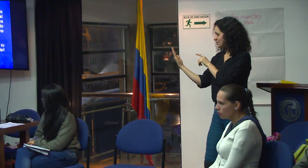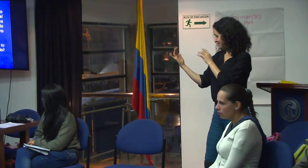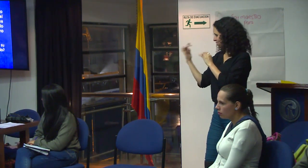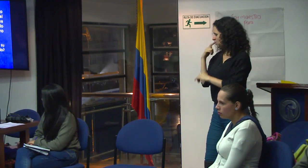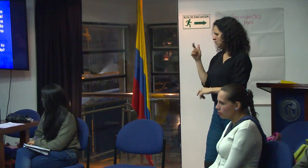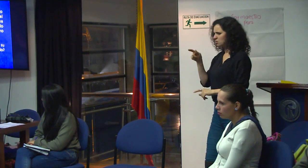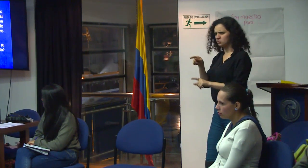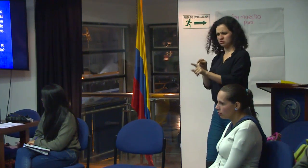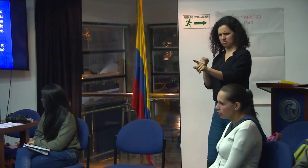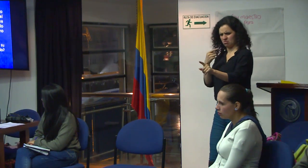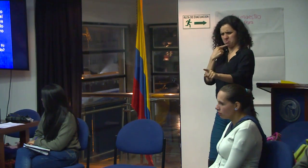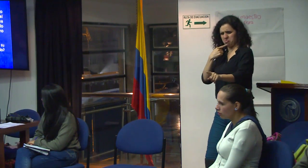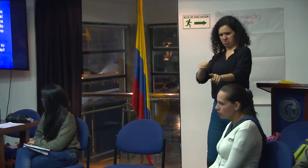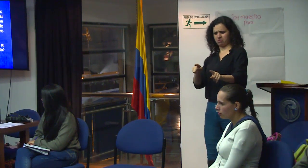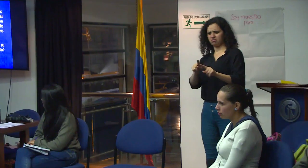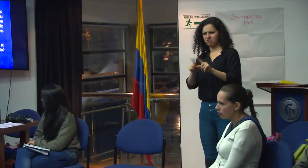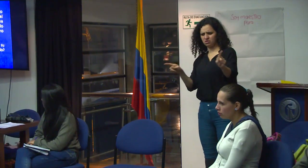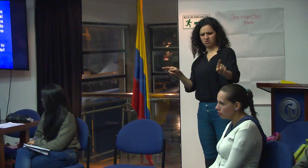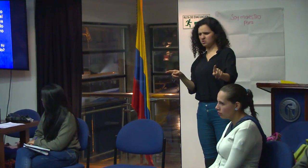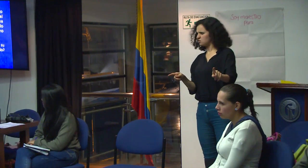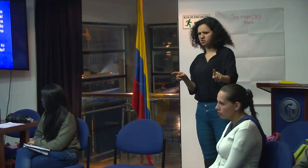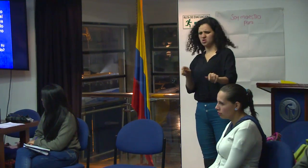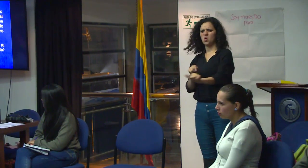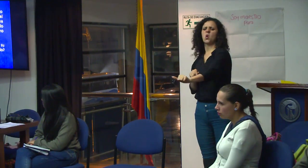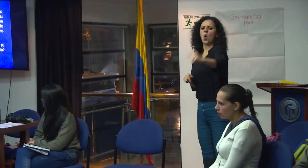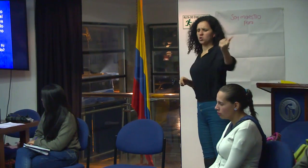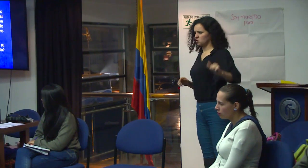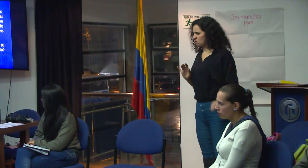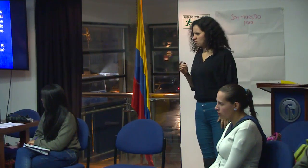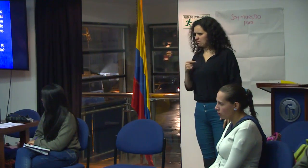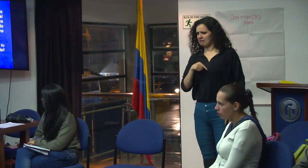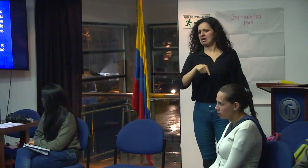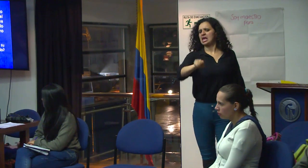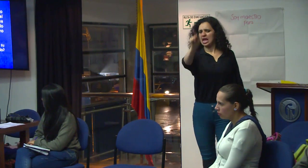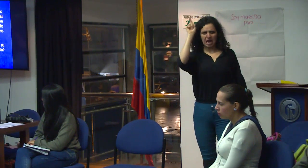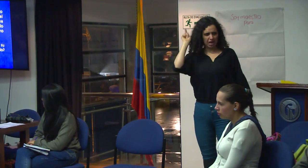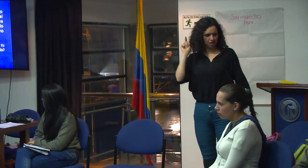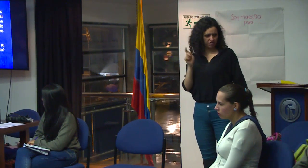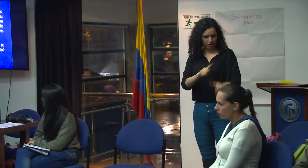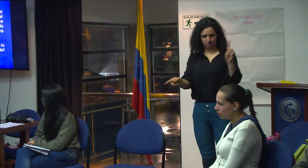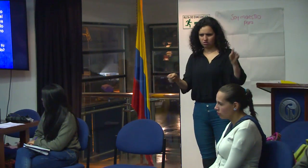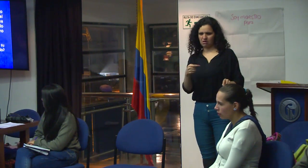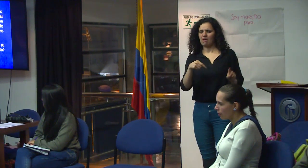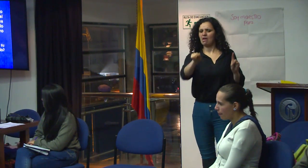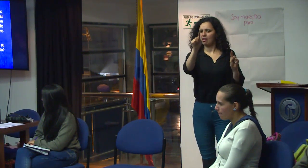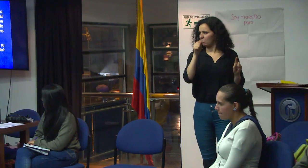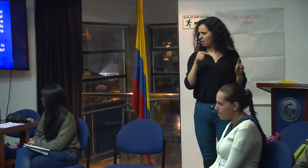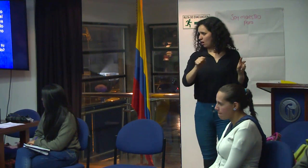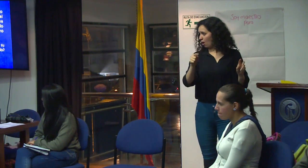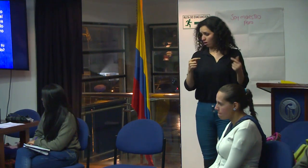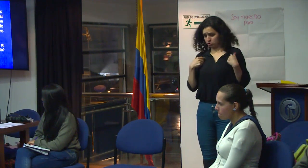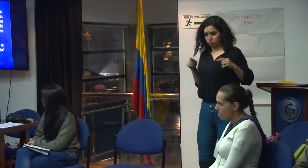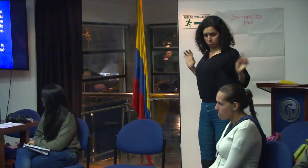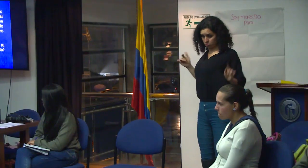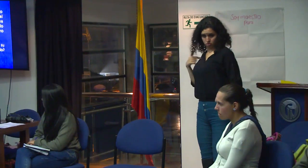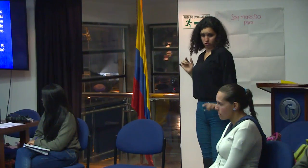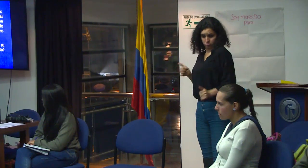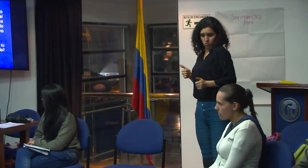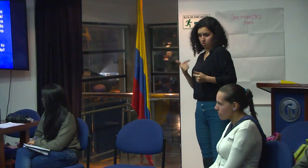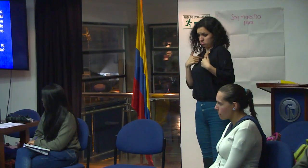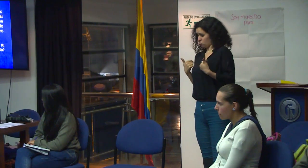que yo soy, lo juzgo como un otro, es él, ¿sí? Él es el diferente, ¿sí? No, yo no me considero